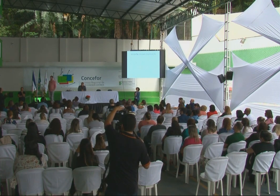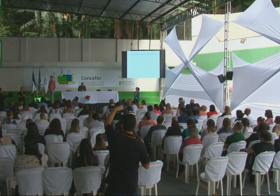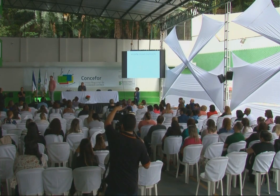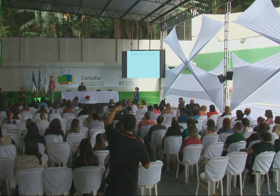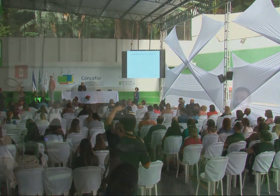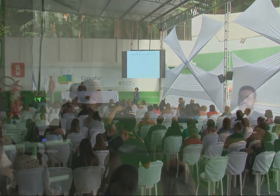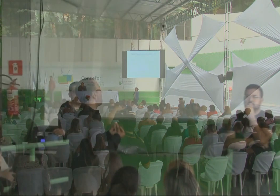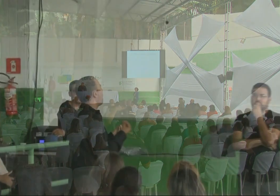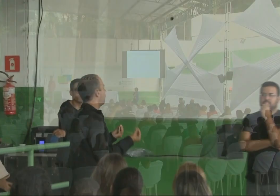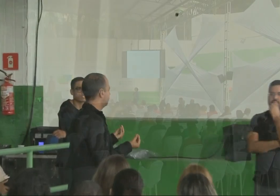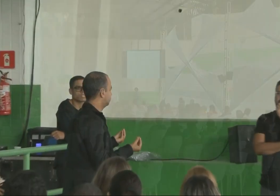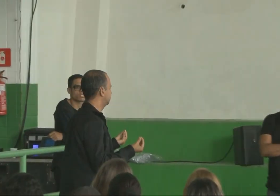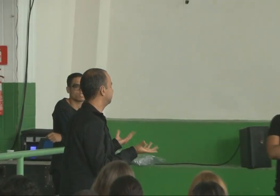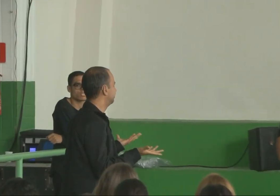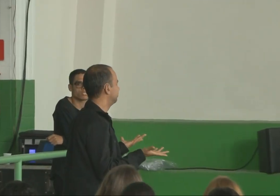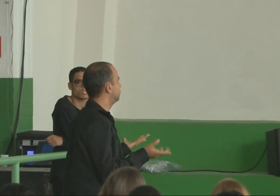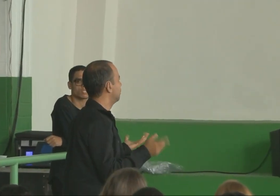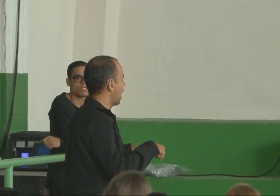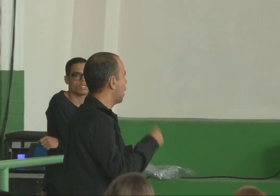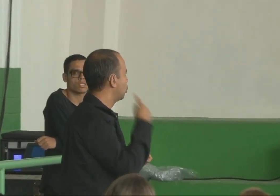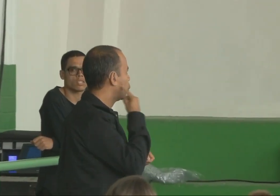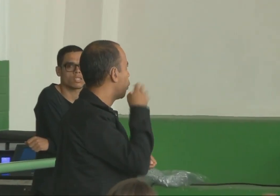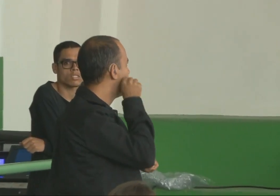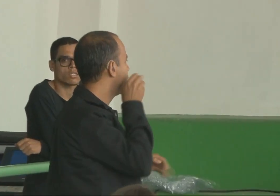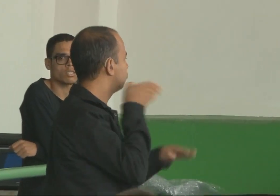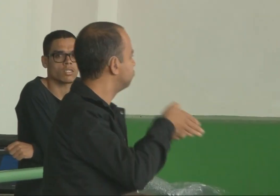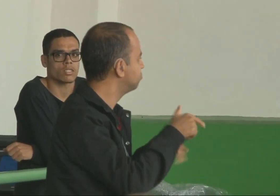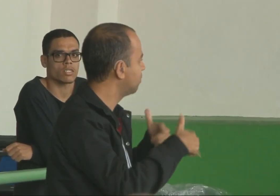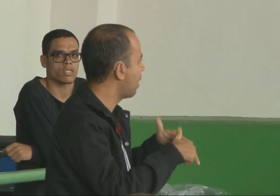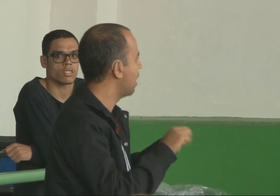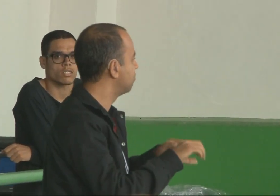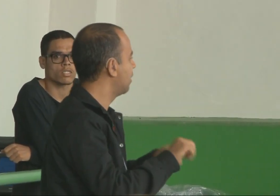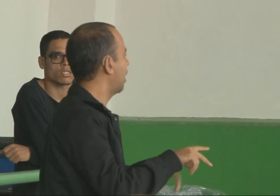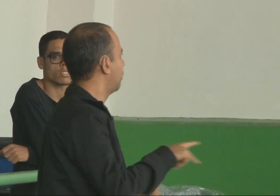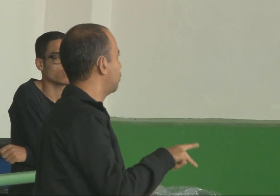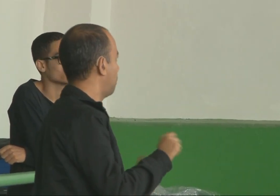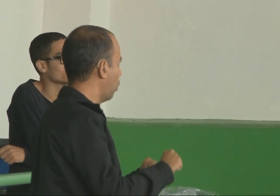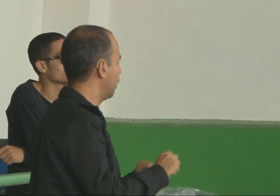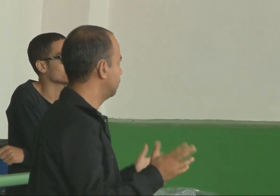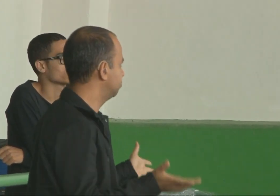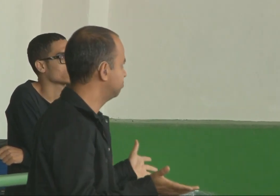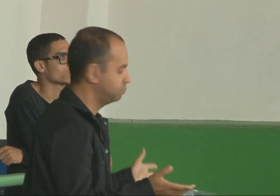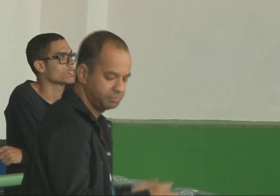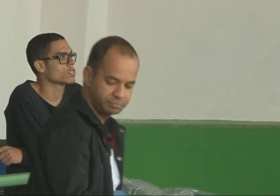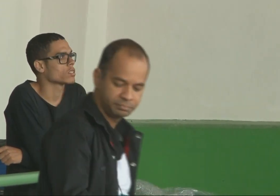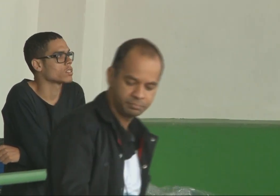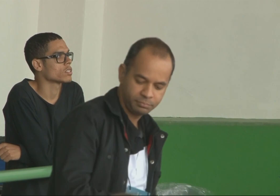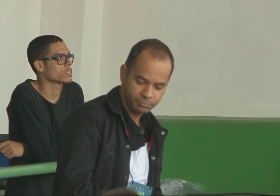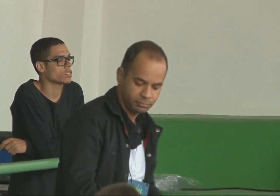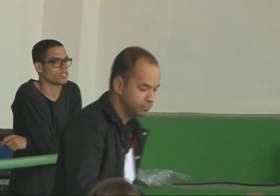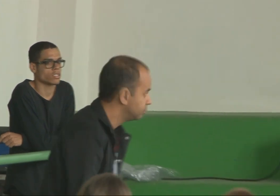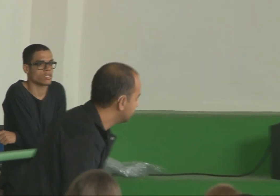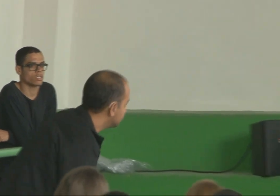línguos existem? Eu queria saber mais um pouco mais da questão do setor, estuda, vídeo, como seria isso? Boa pergunta.